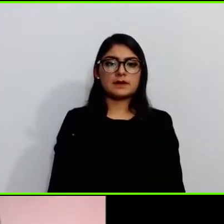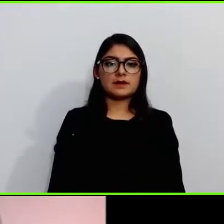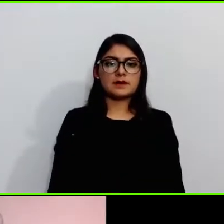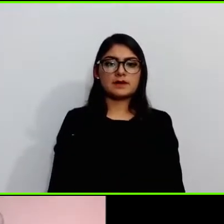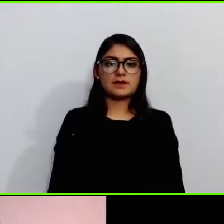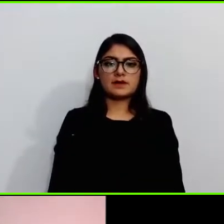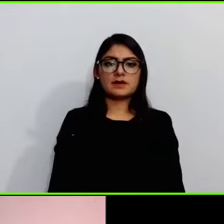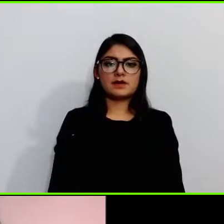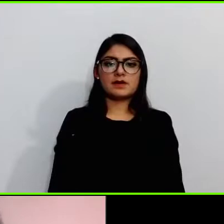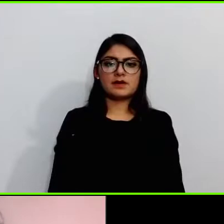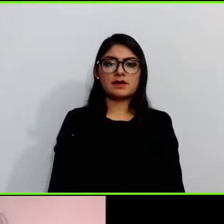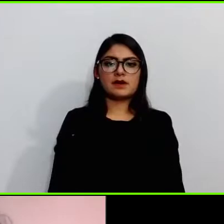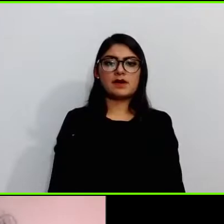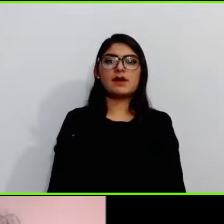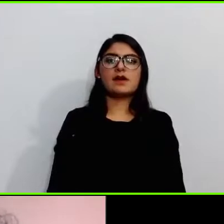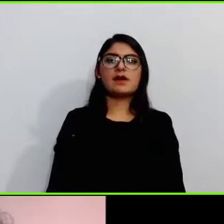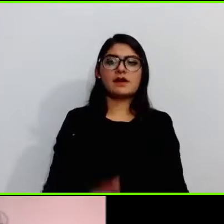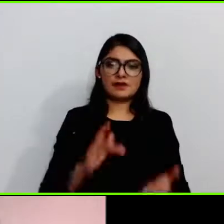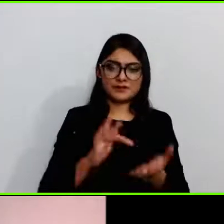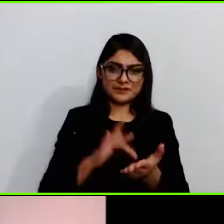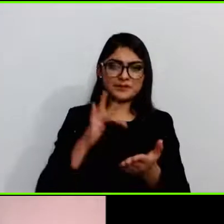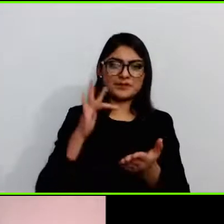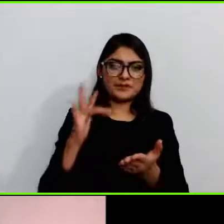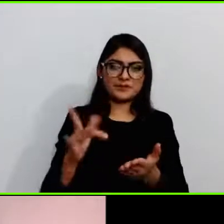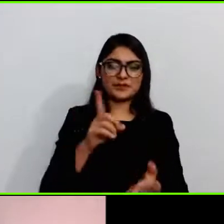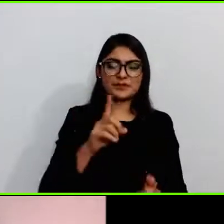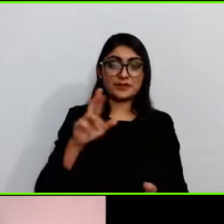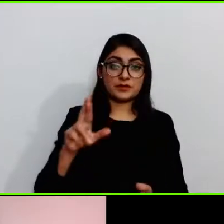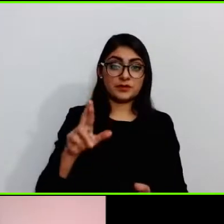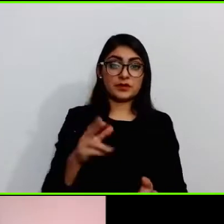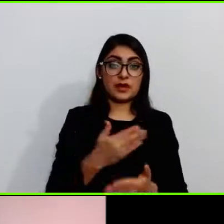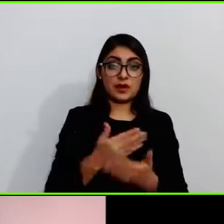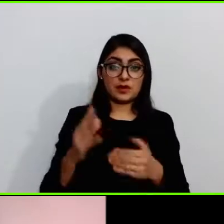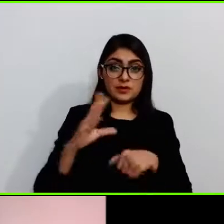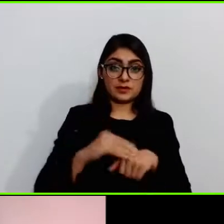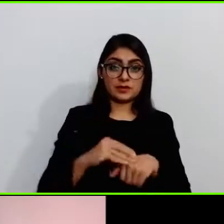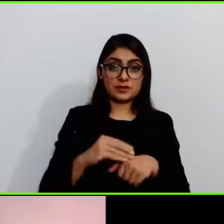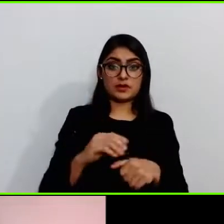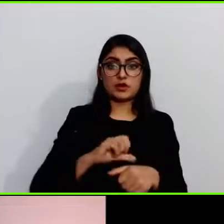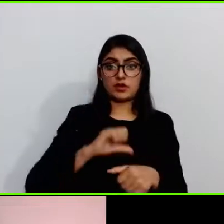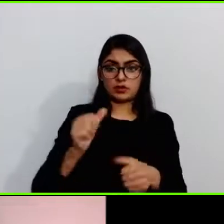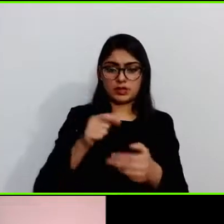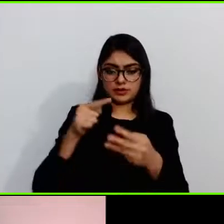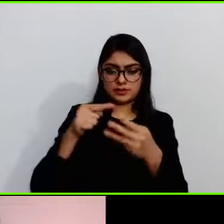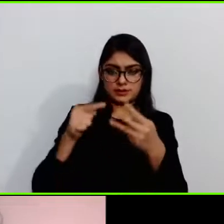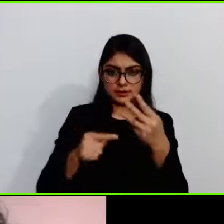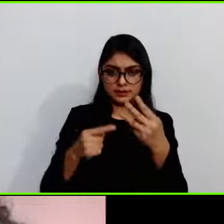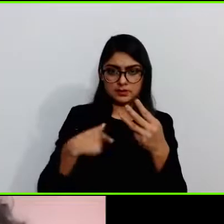Gracias, doctor. Si me permite, podemos leer un combo más de tres preguntas.